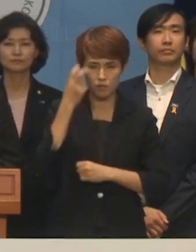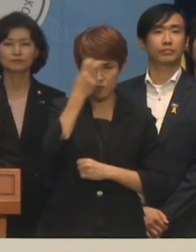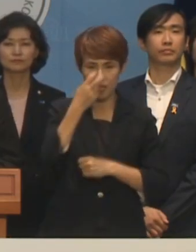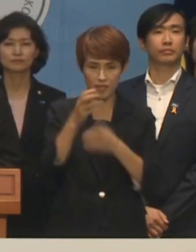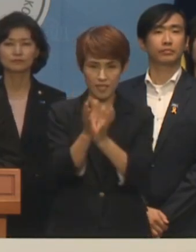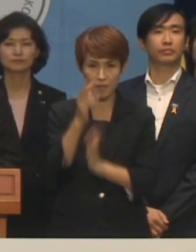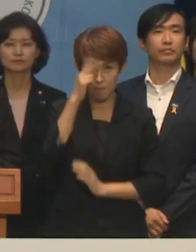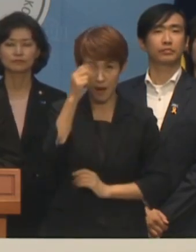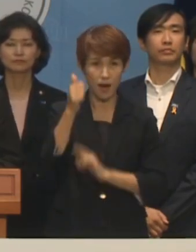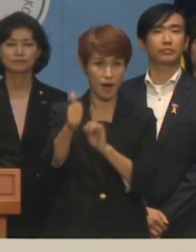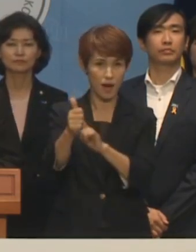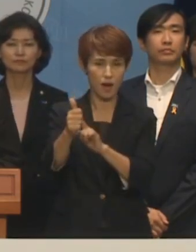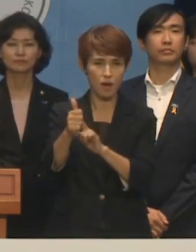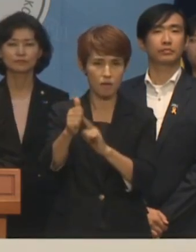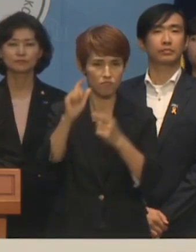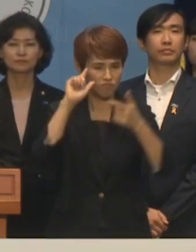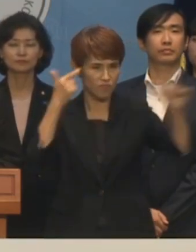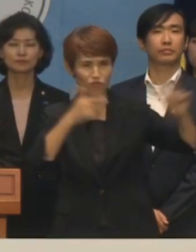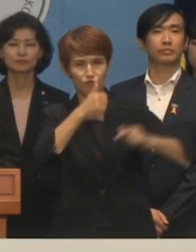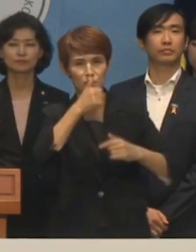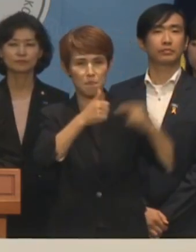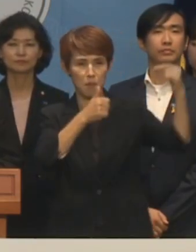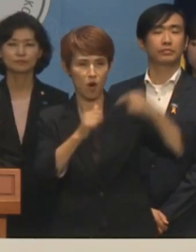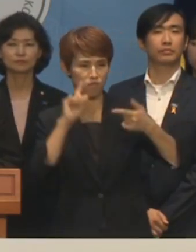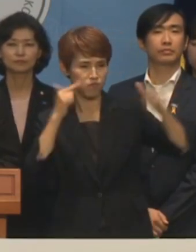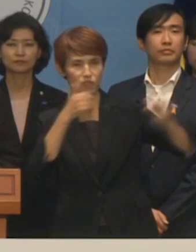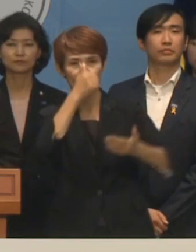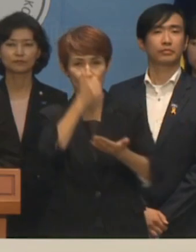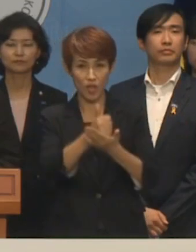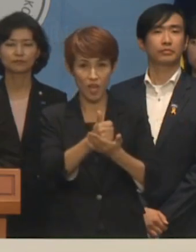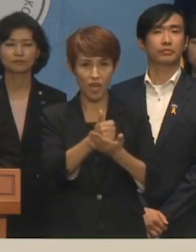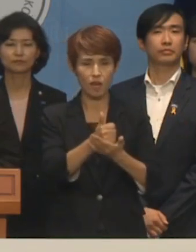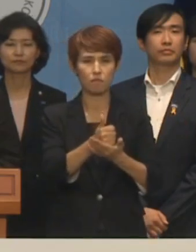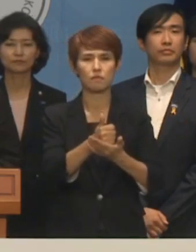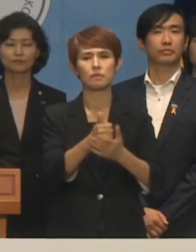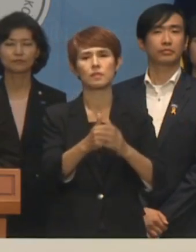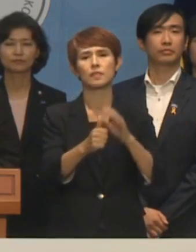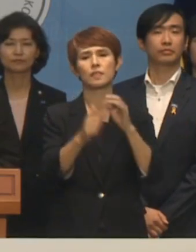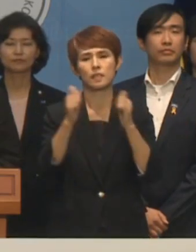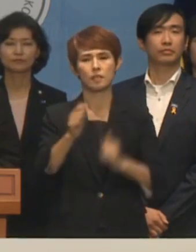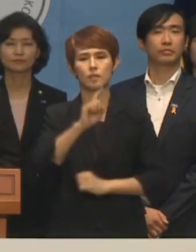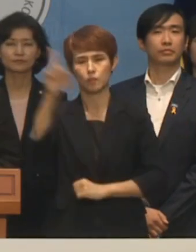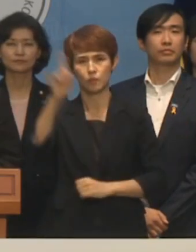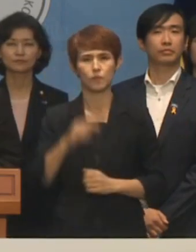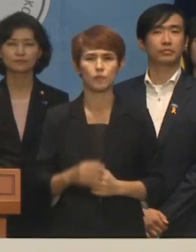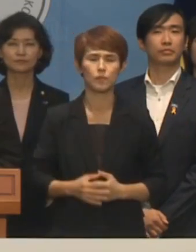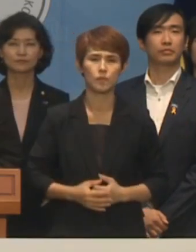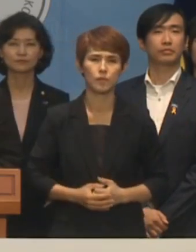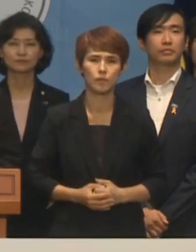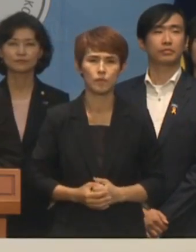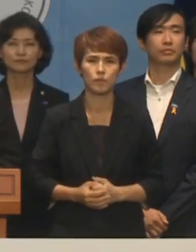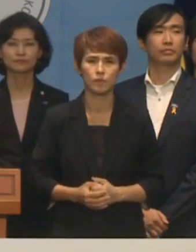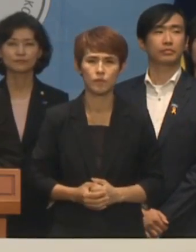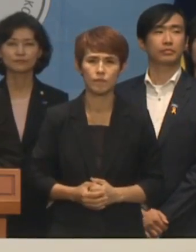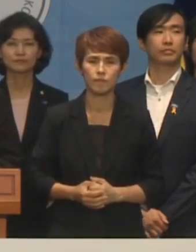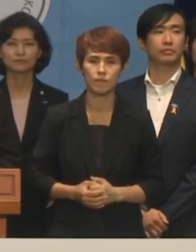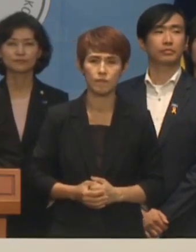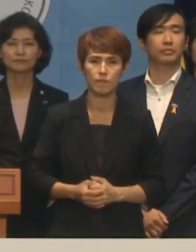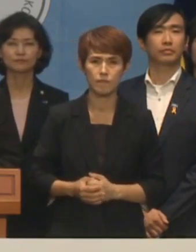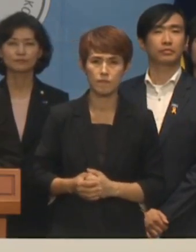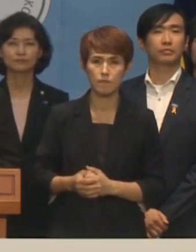박정훈 대령은 항명죄 혐의로 국방부 검찰단에 의해 입건 및 기소되었다. 그리고